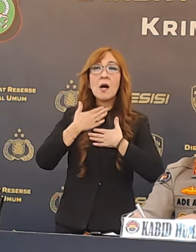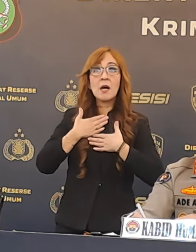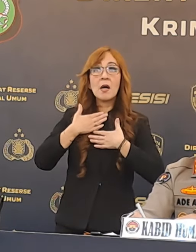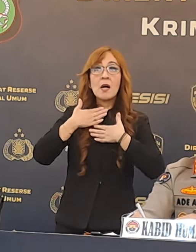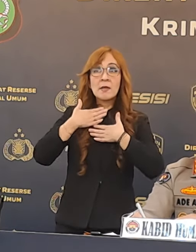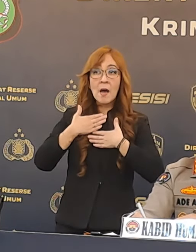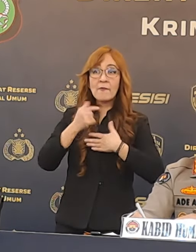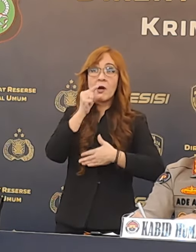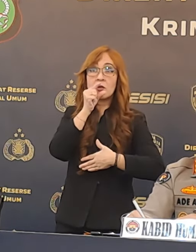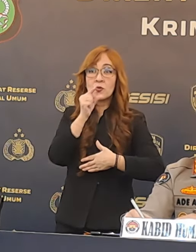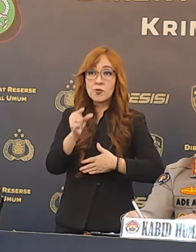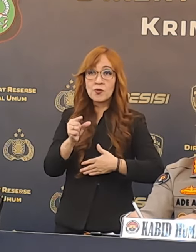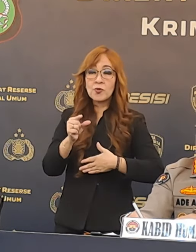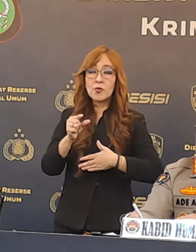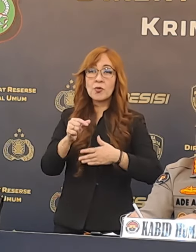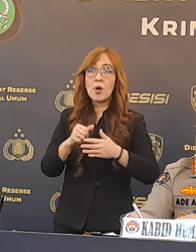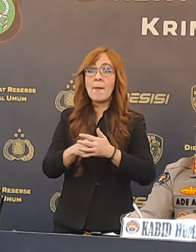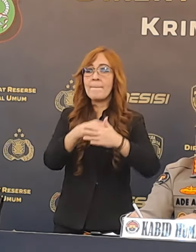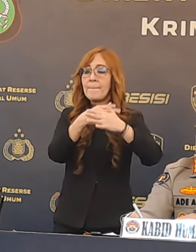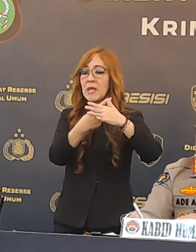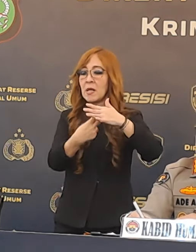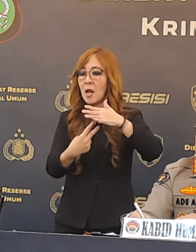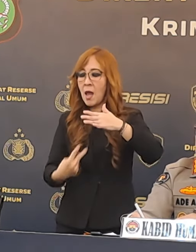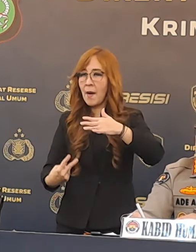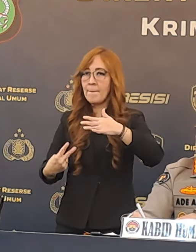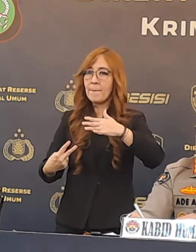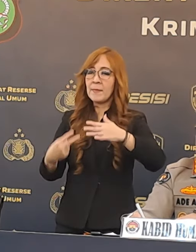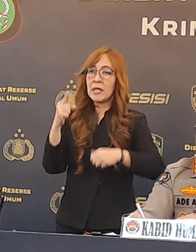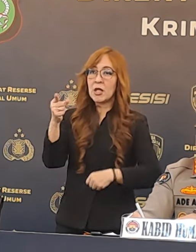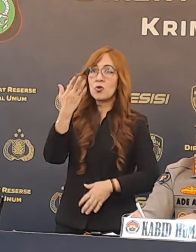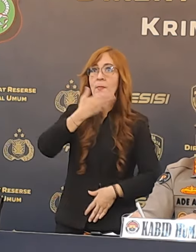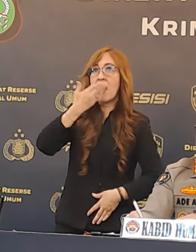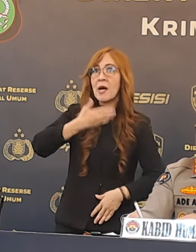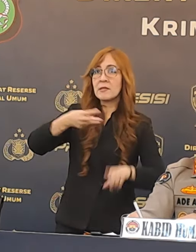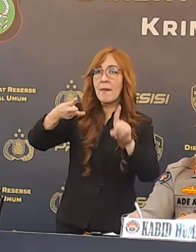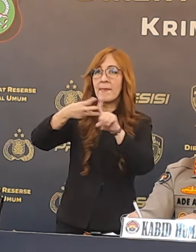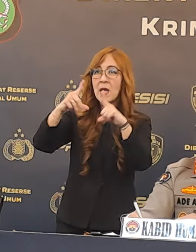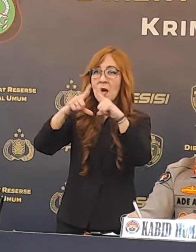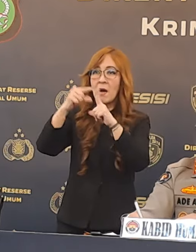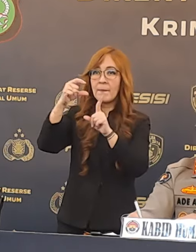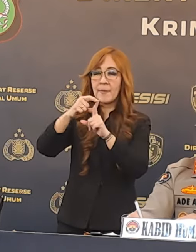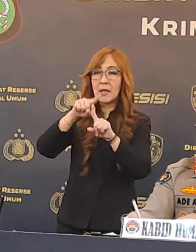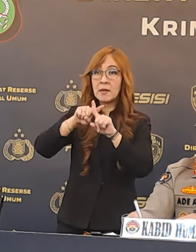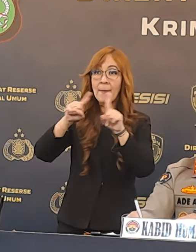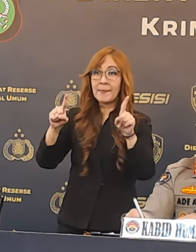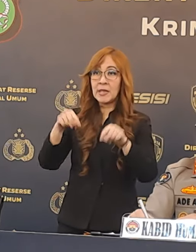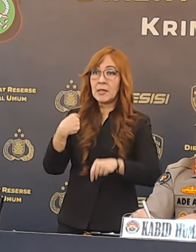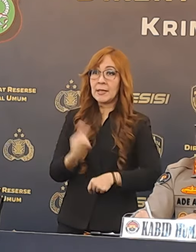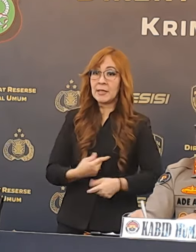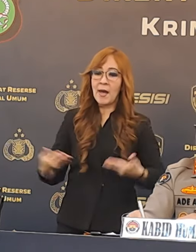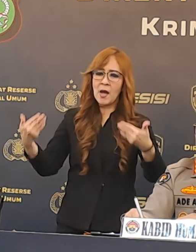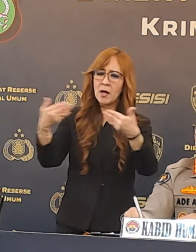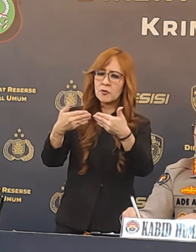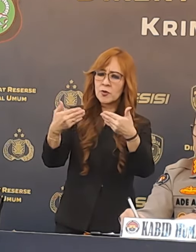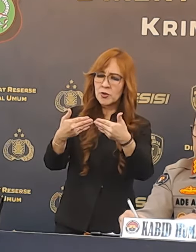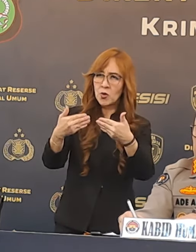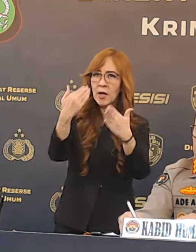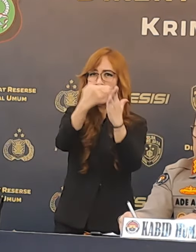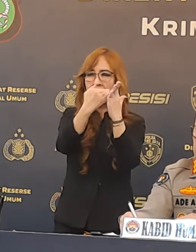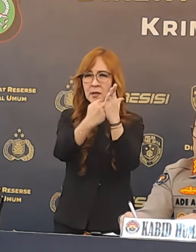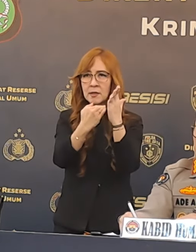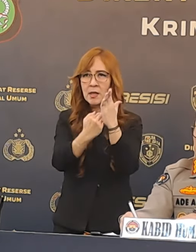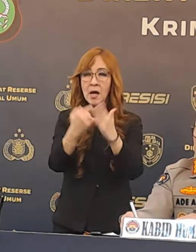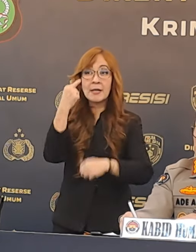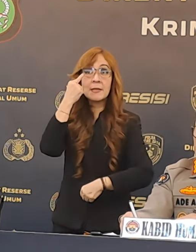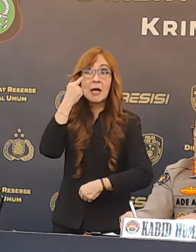itu bahasa di BAP. Namun ini akan kita compare nantinya dengan keterangan saksi